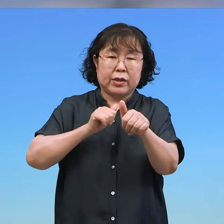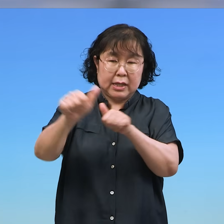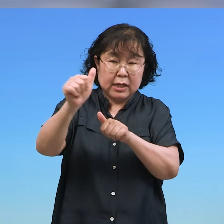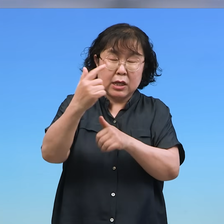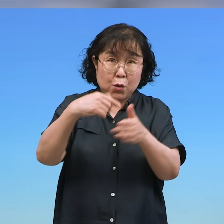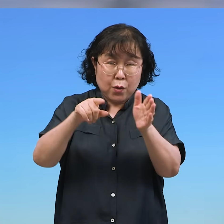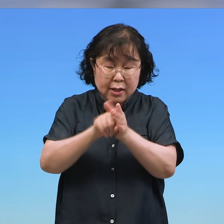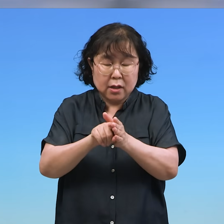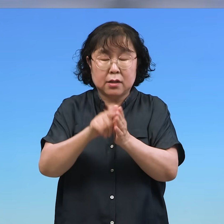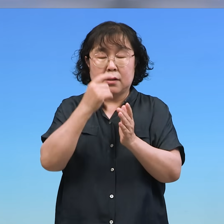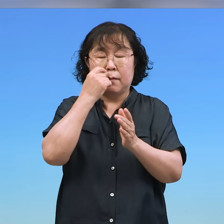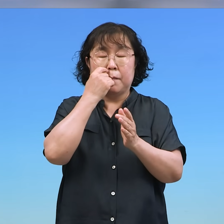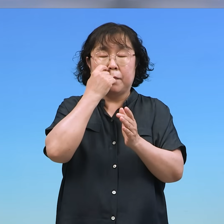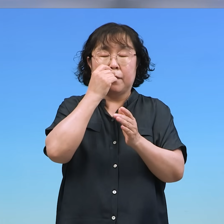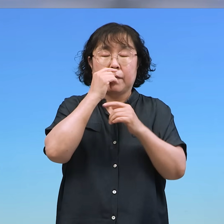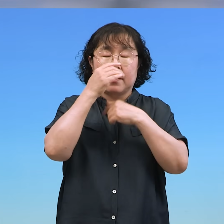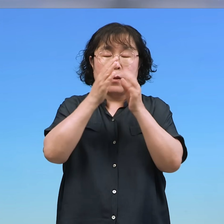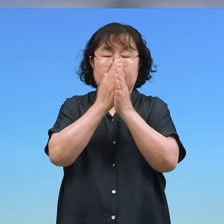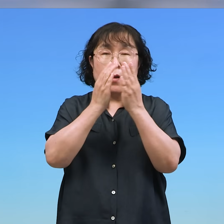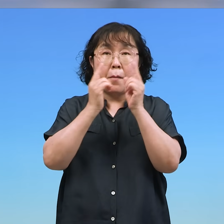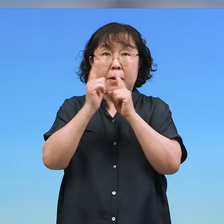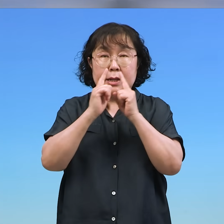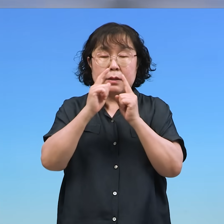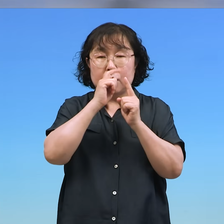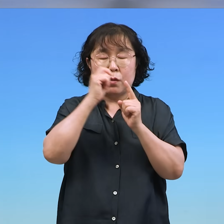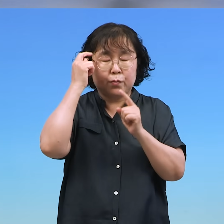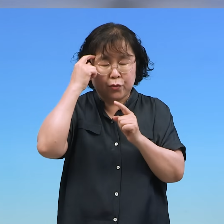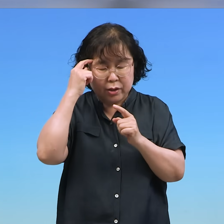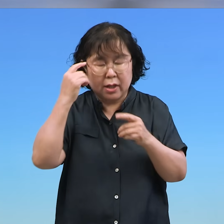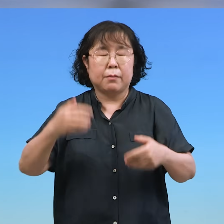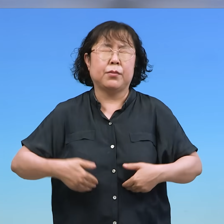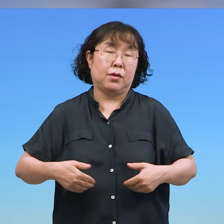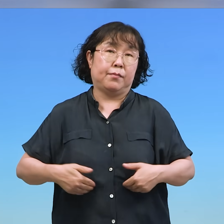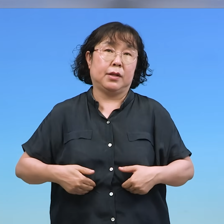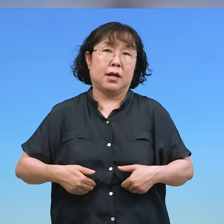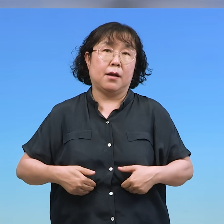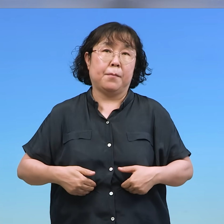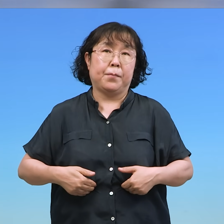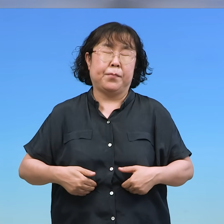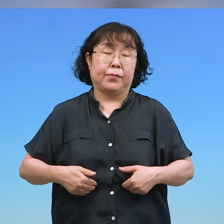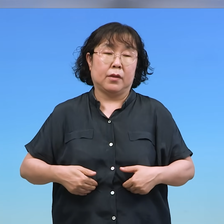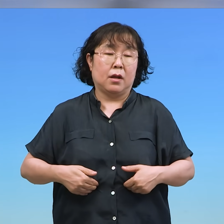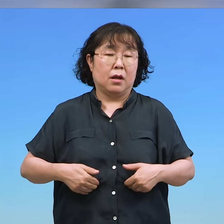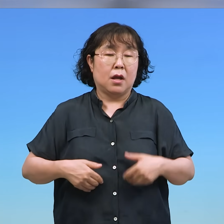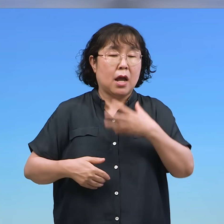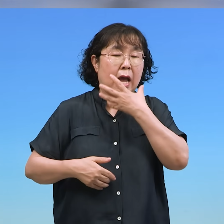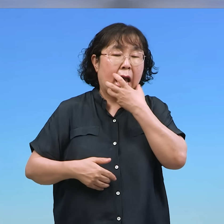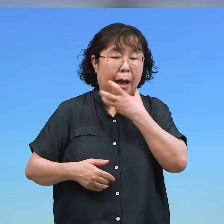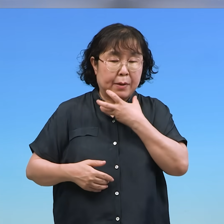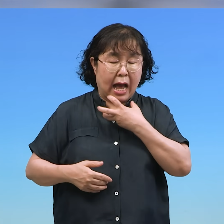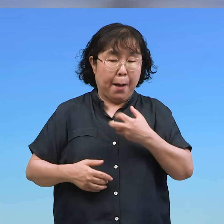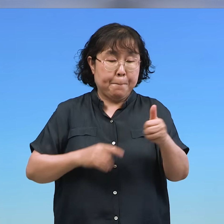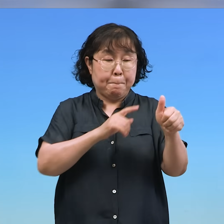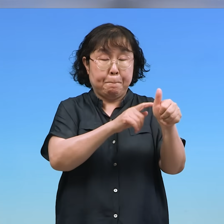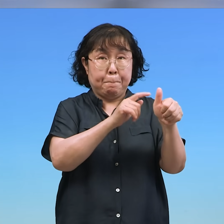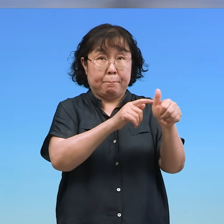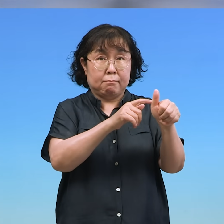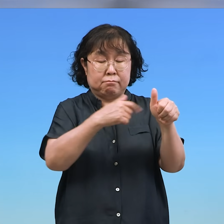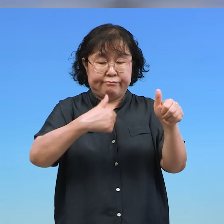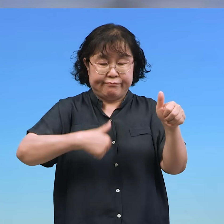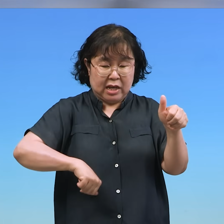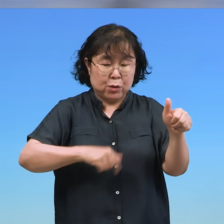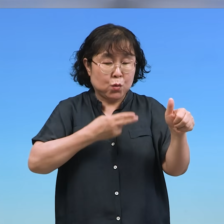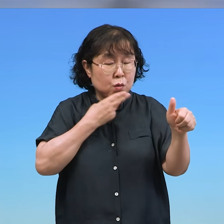지금 자식 하나 없는 그 상황에서 하나님은 뭇별을 보여주시면서 네 자손이 이와 같이 될